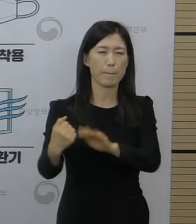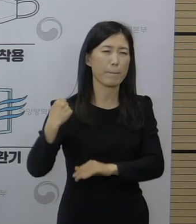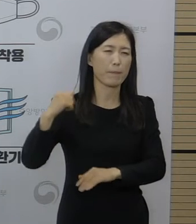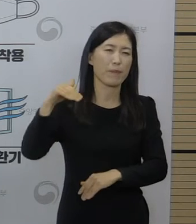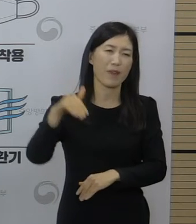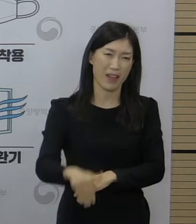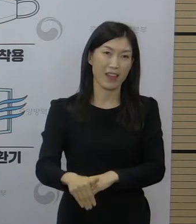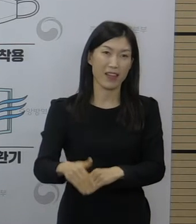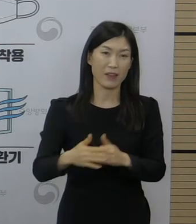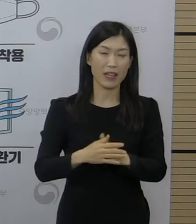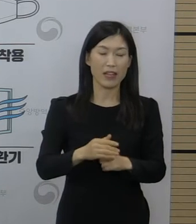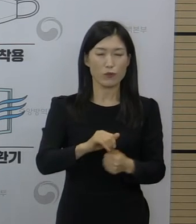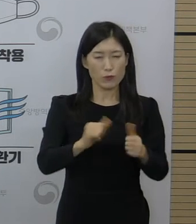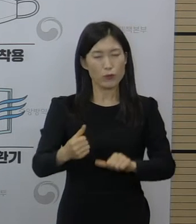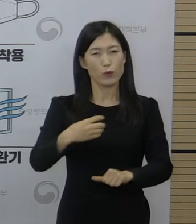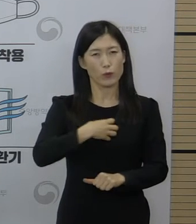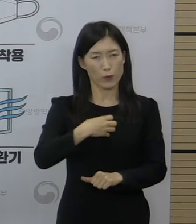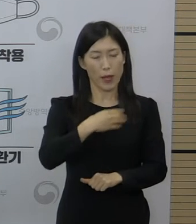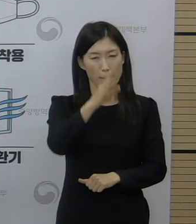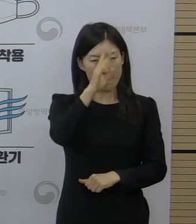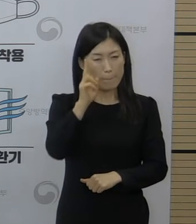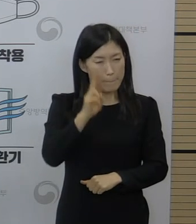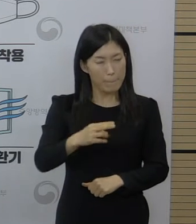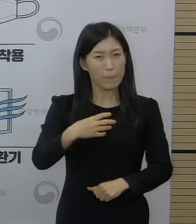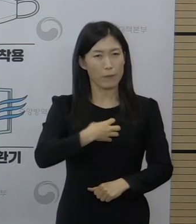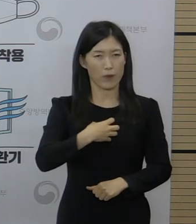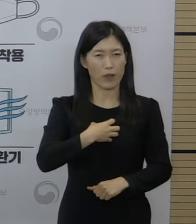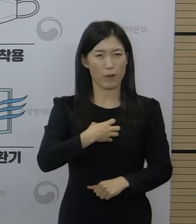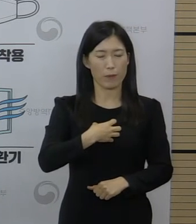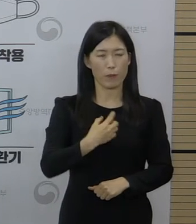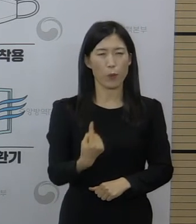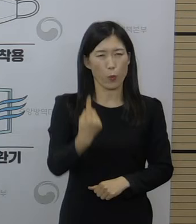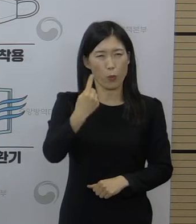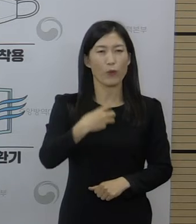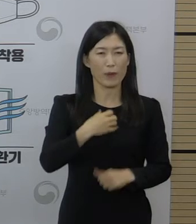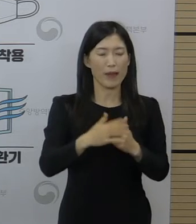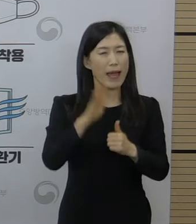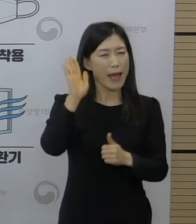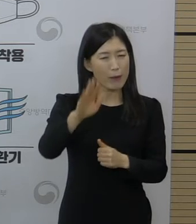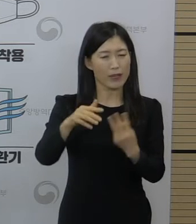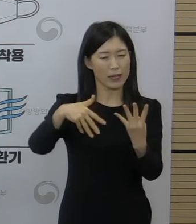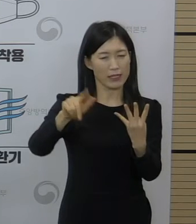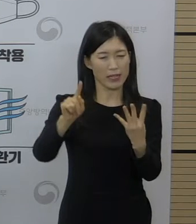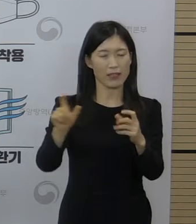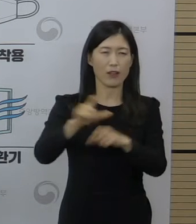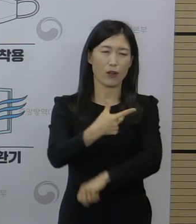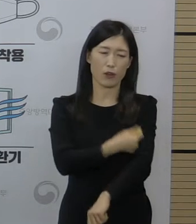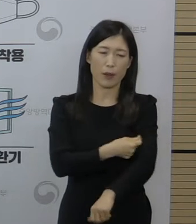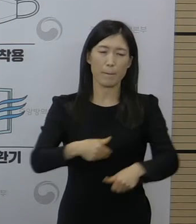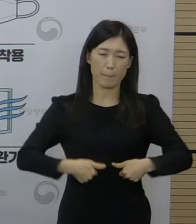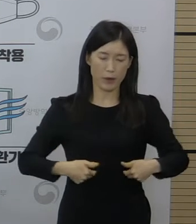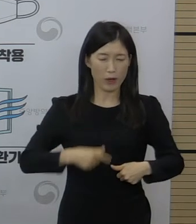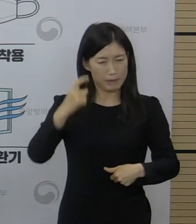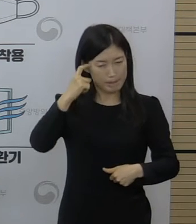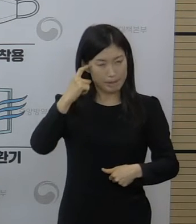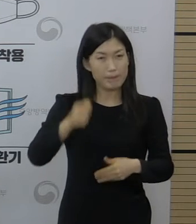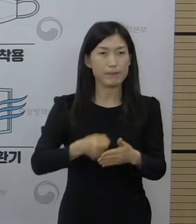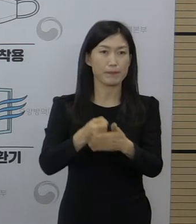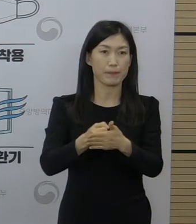위중증 사망 위험비 그리고 사망의 위험비가 높아지고 있어서 추가 접종이 필요하다라고 판단을 하고 있습니다.